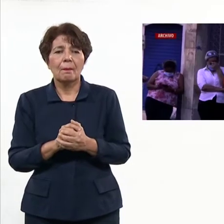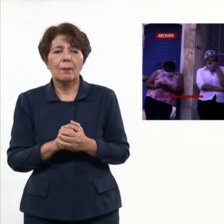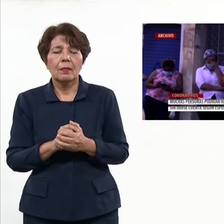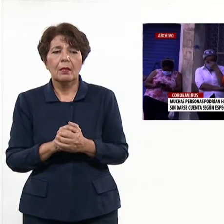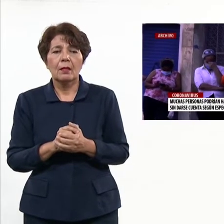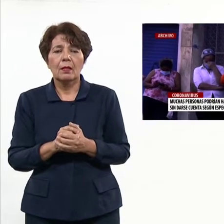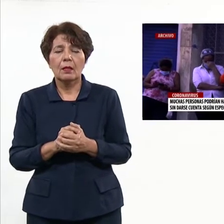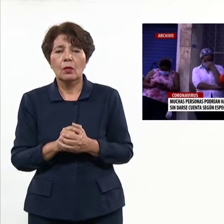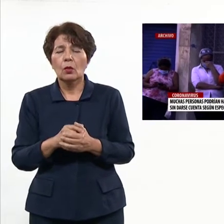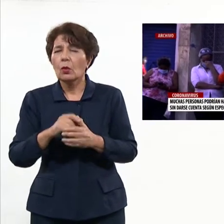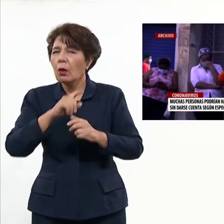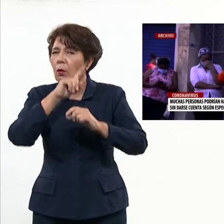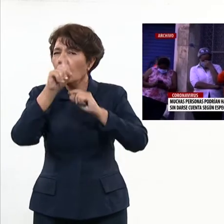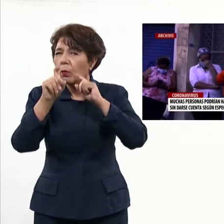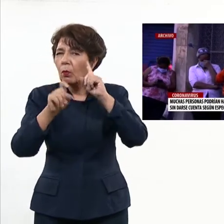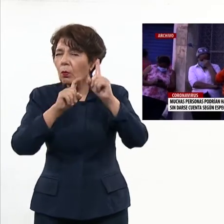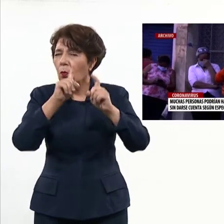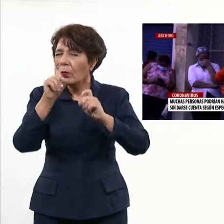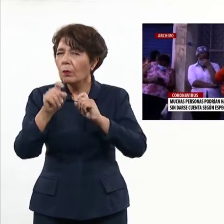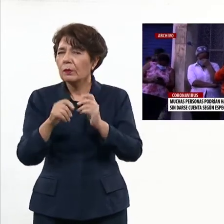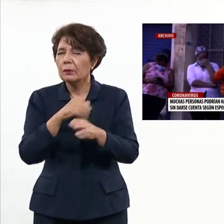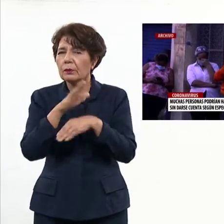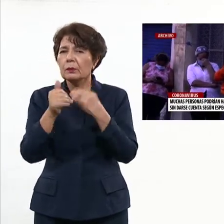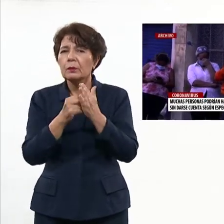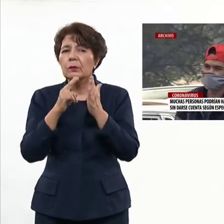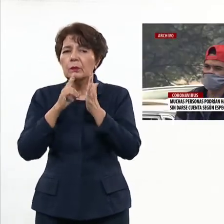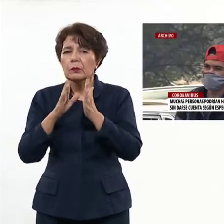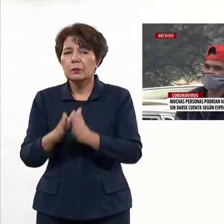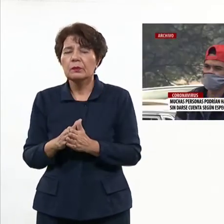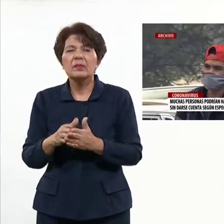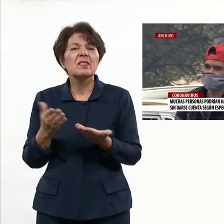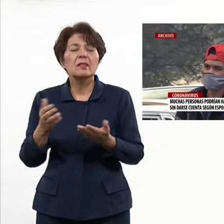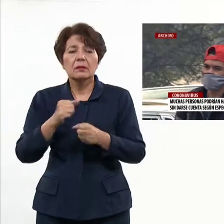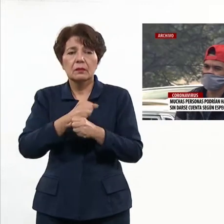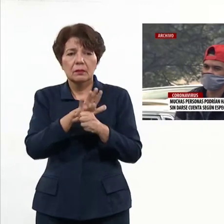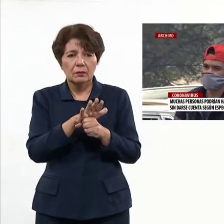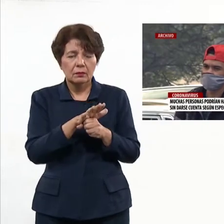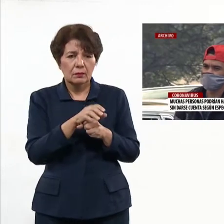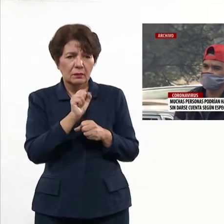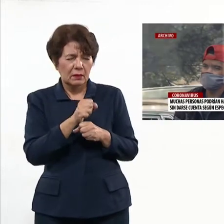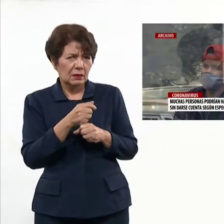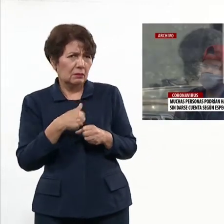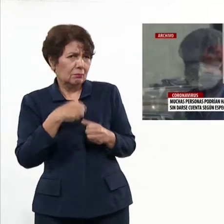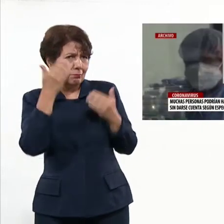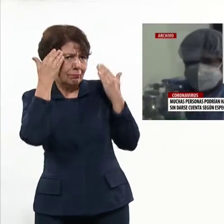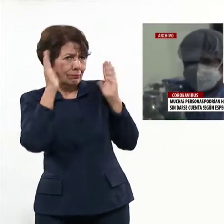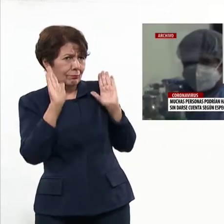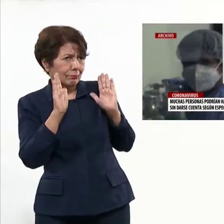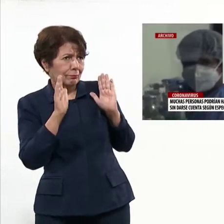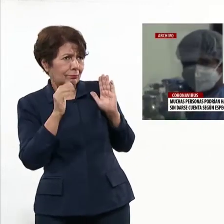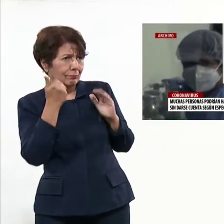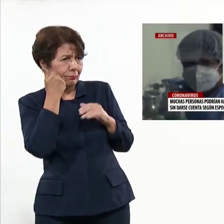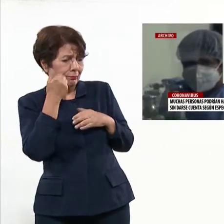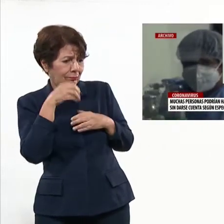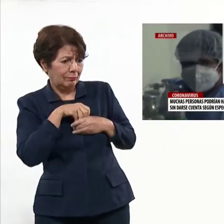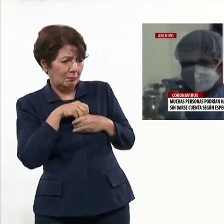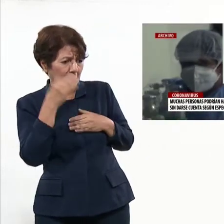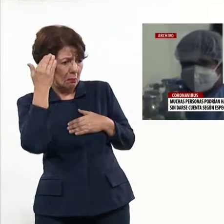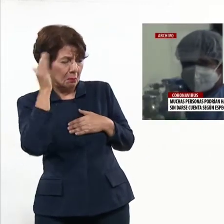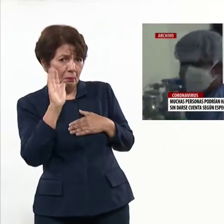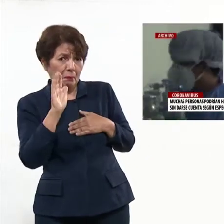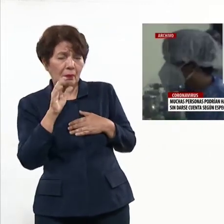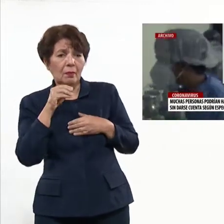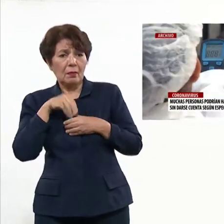una de las interrogantes que se hace la población con respecto a la comida es será que tuve la enfermedad y no me di cuenta el epidemiólogo